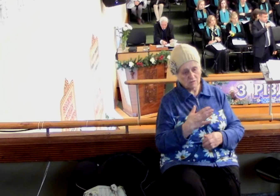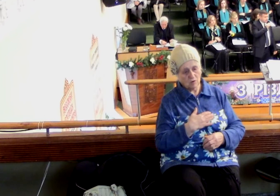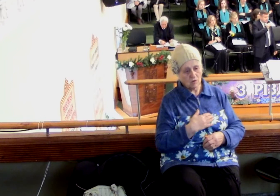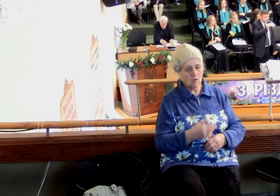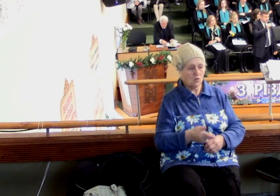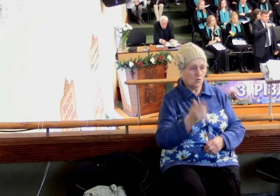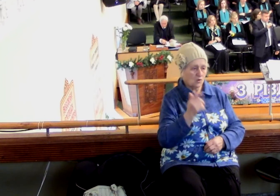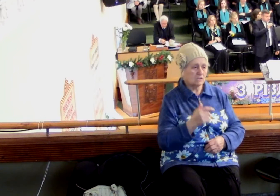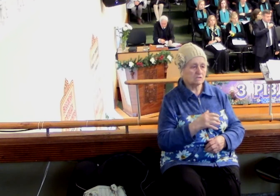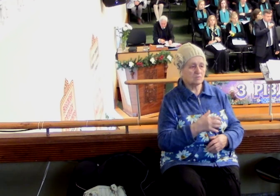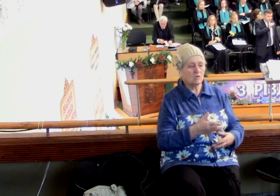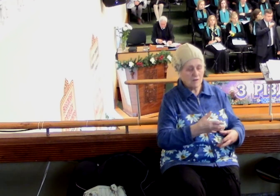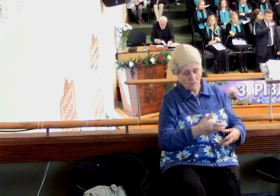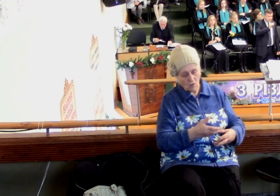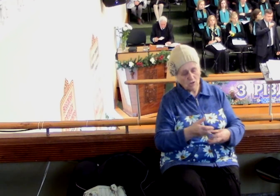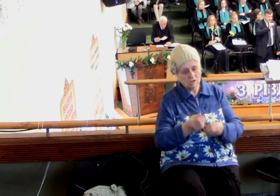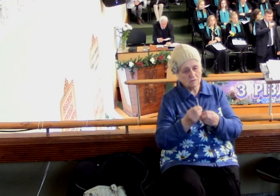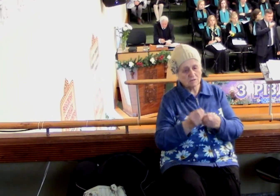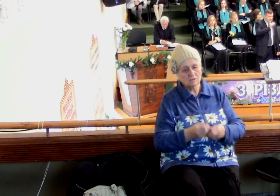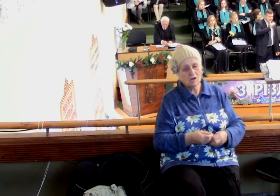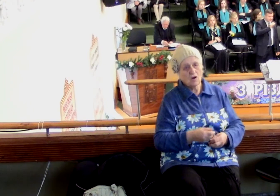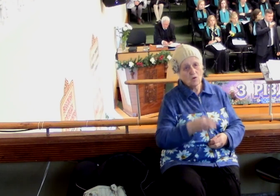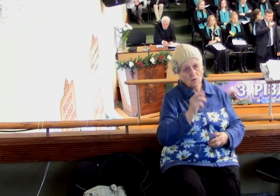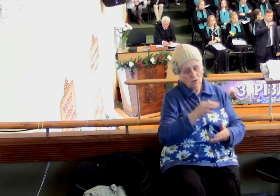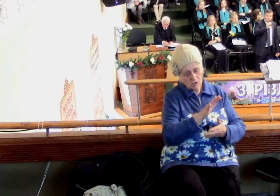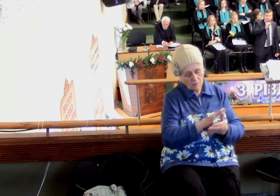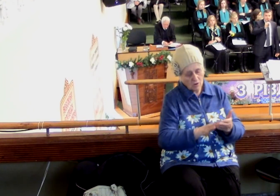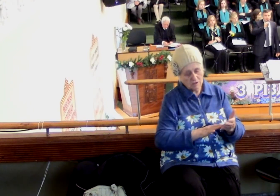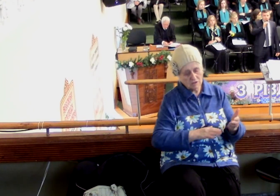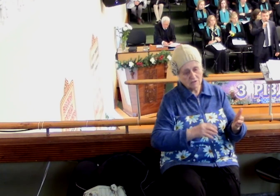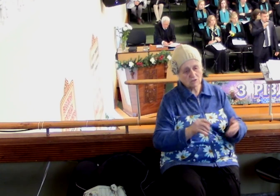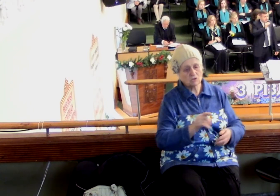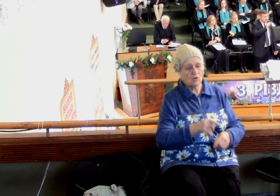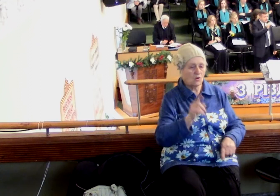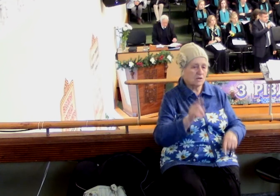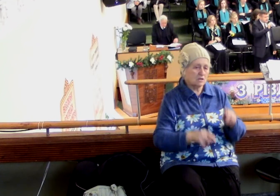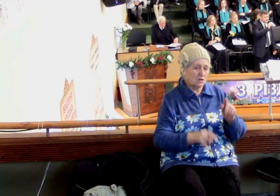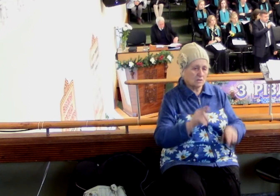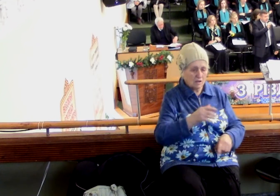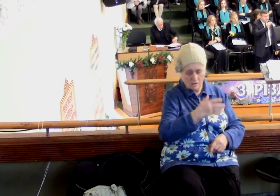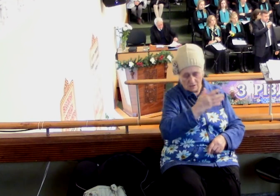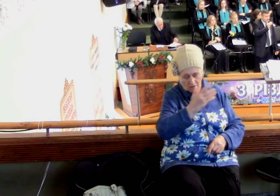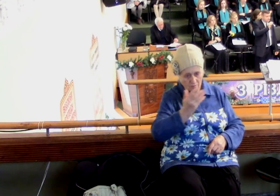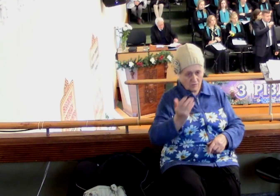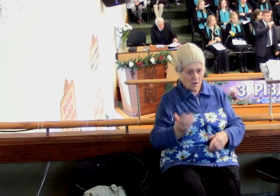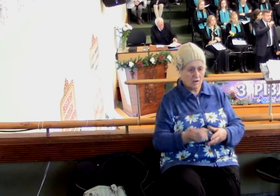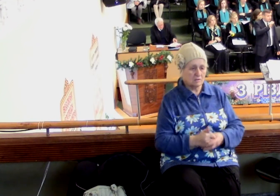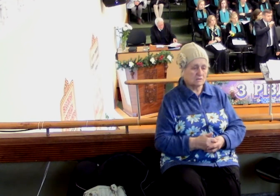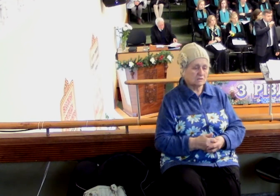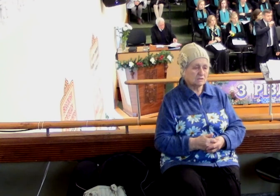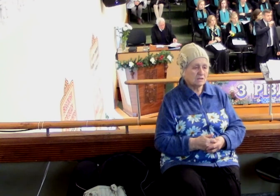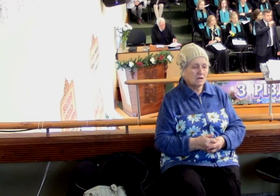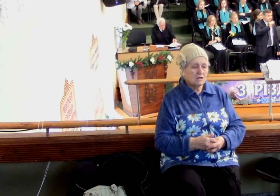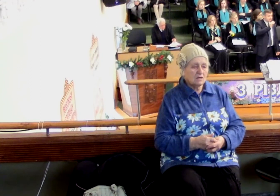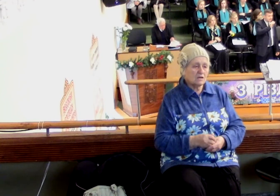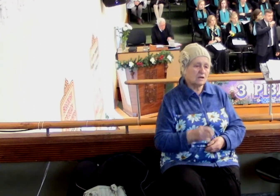Господи, возьми. Боже, прости, что порой мы забываем,